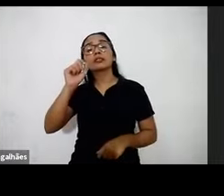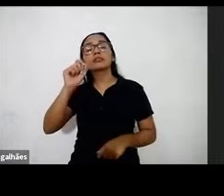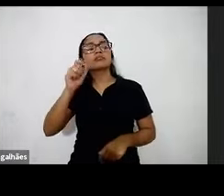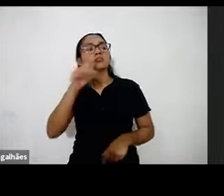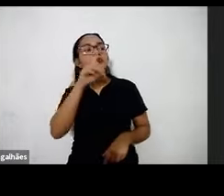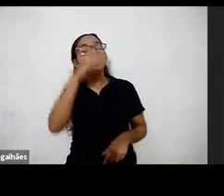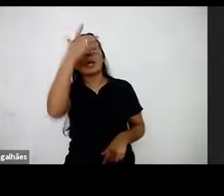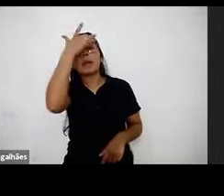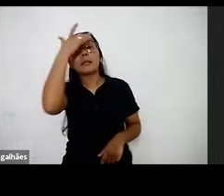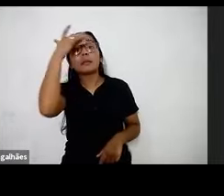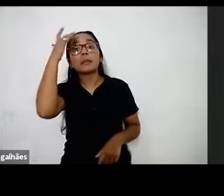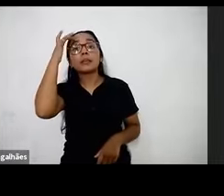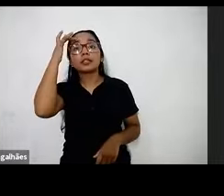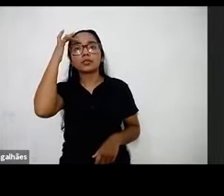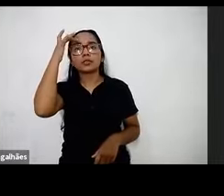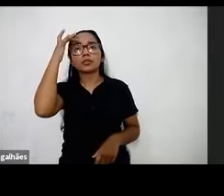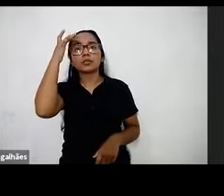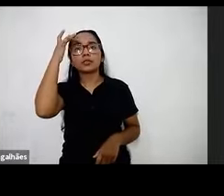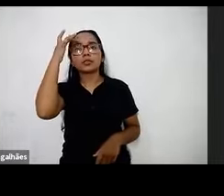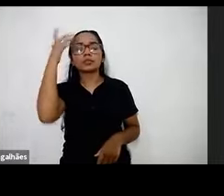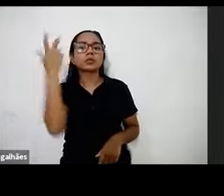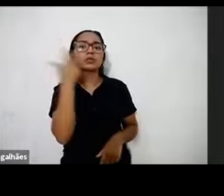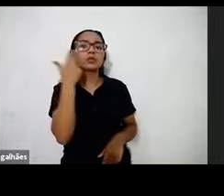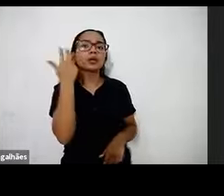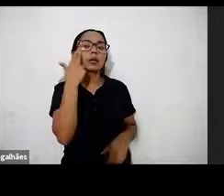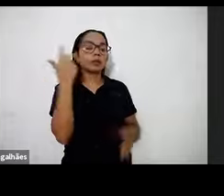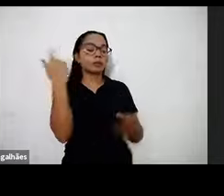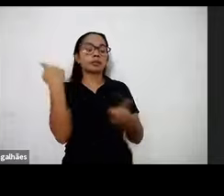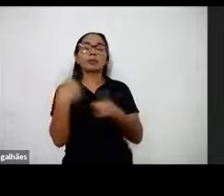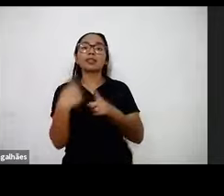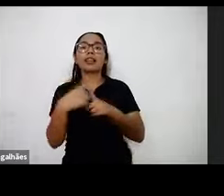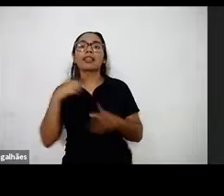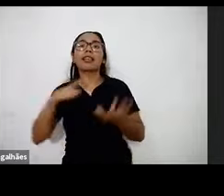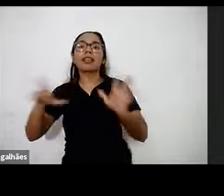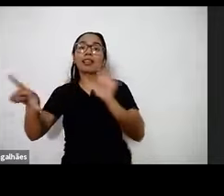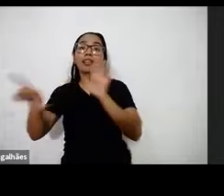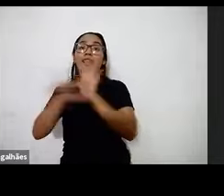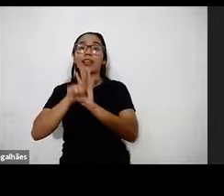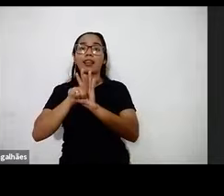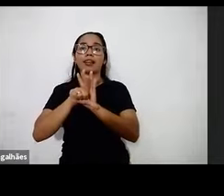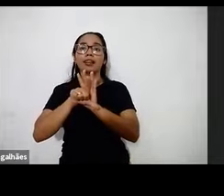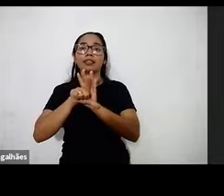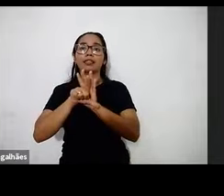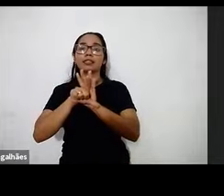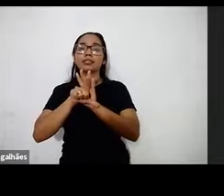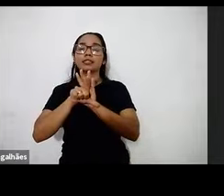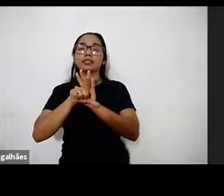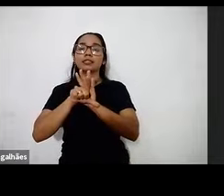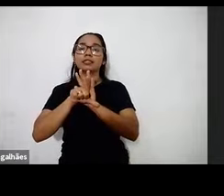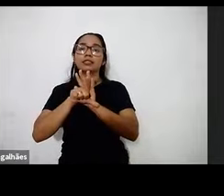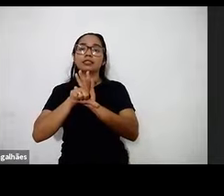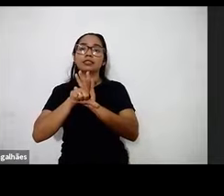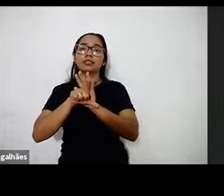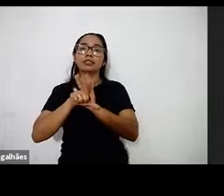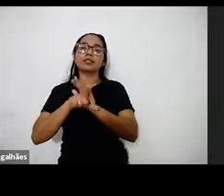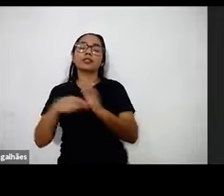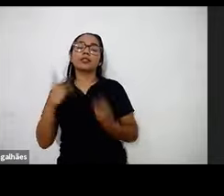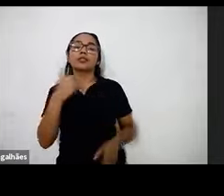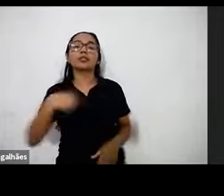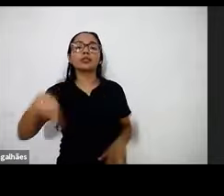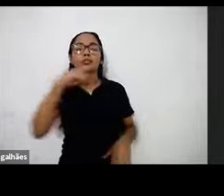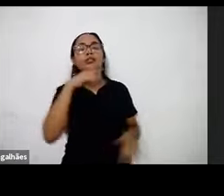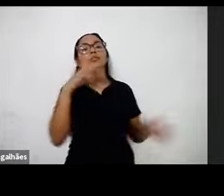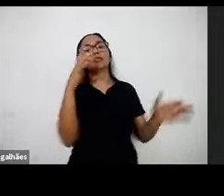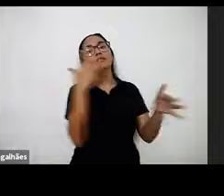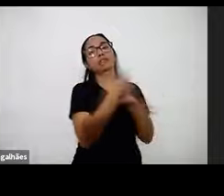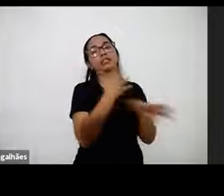normativas e leis que regulamentam essa ação. Como a gente falou, nós visitamos alguns estados, eu visitei Belo Horizonte, e a rede